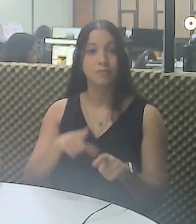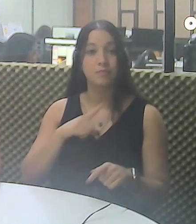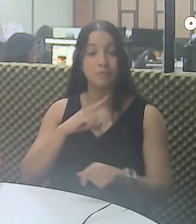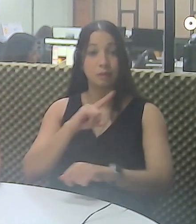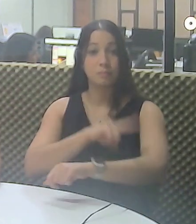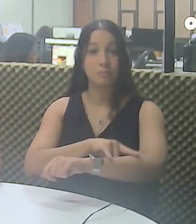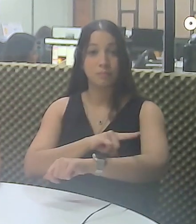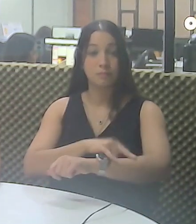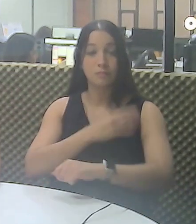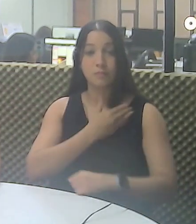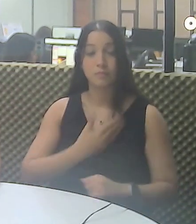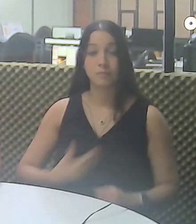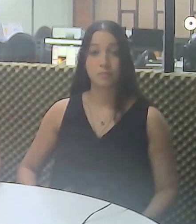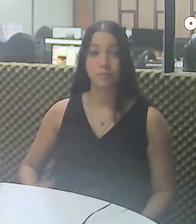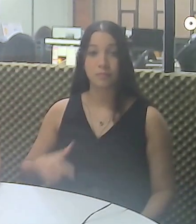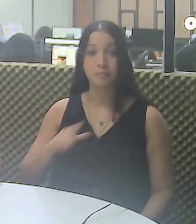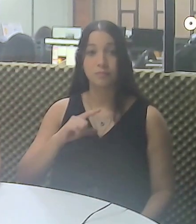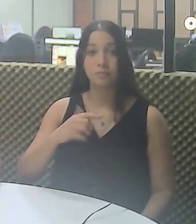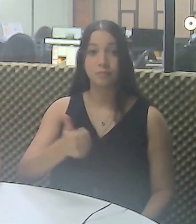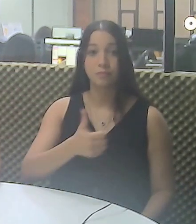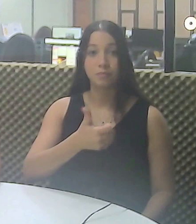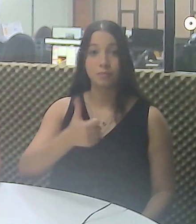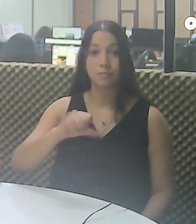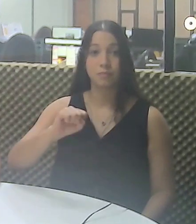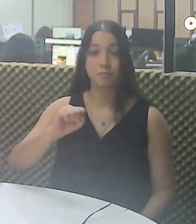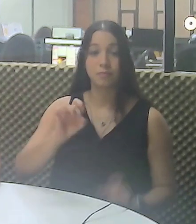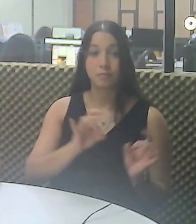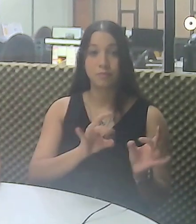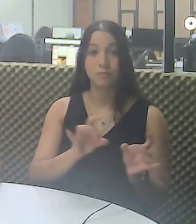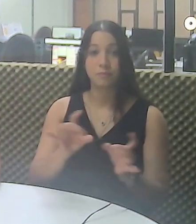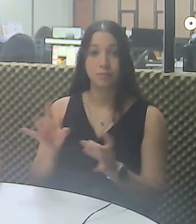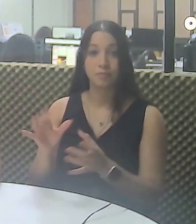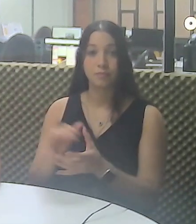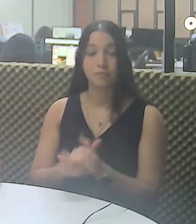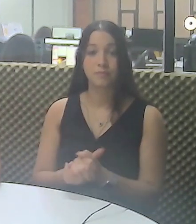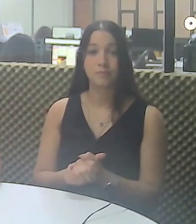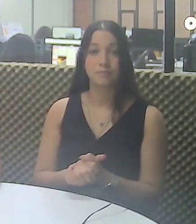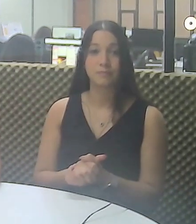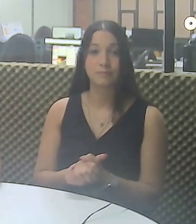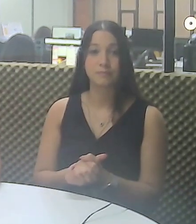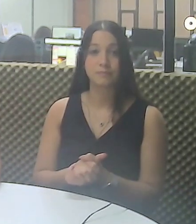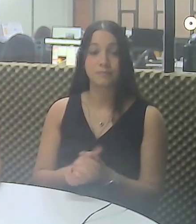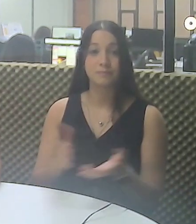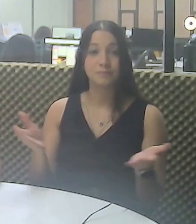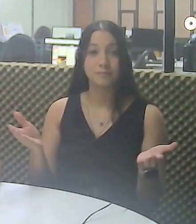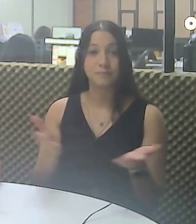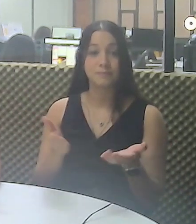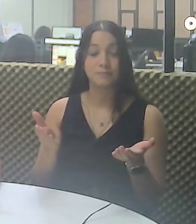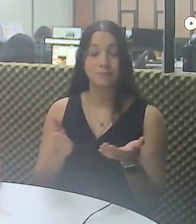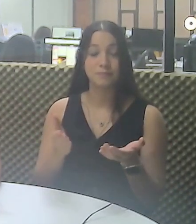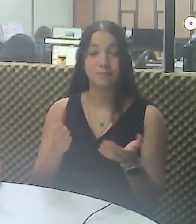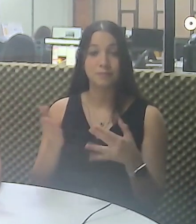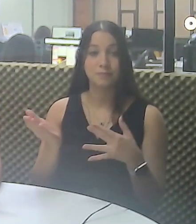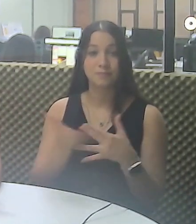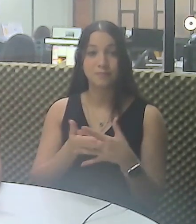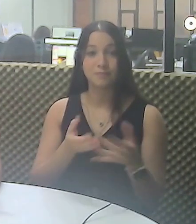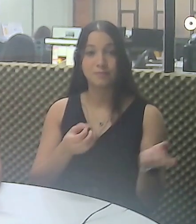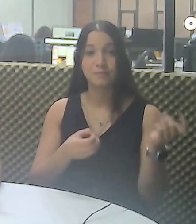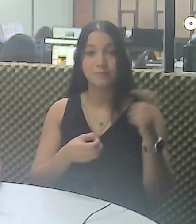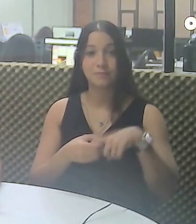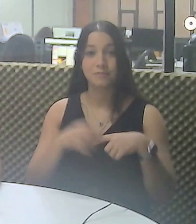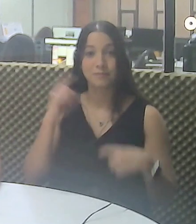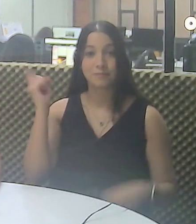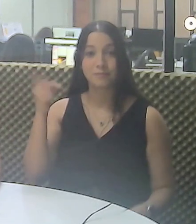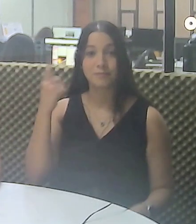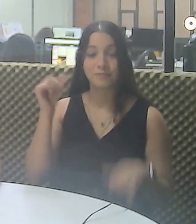banheiro público, comporta 118 vendedores. E agora vamos para um rápido intervalo e já voltamos